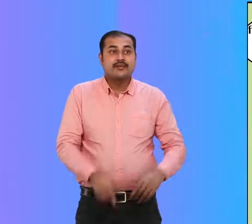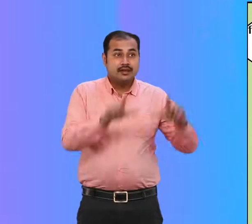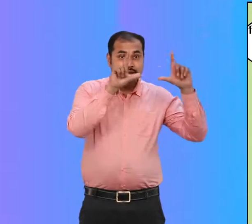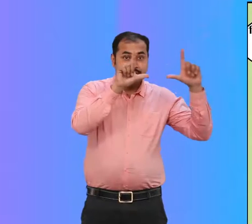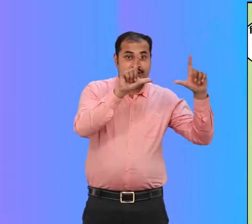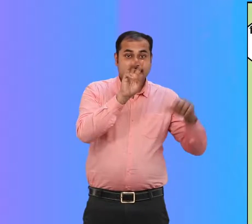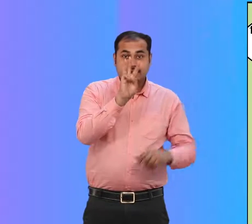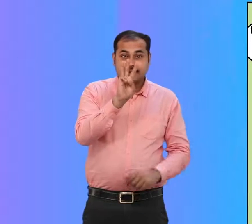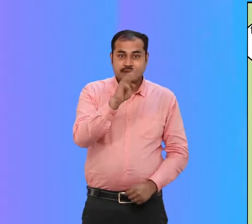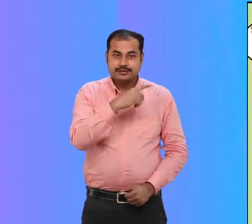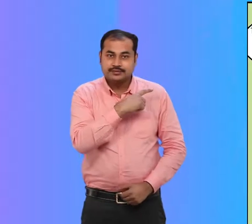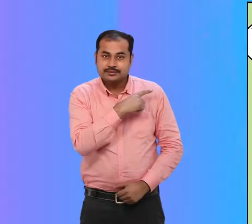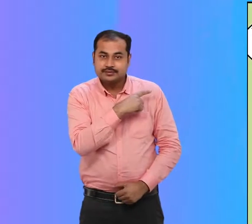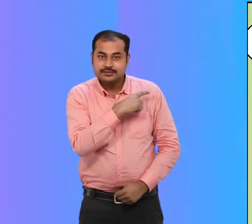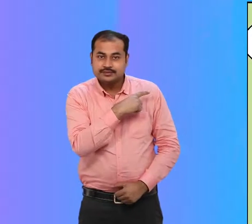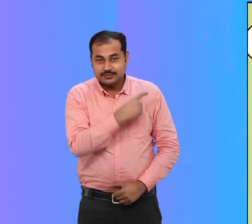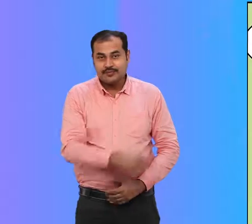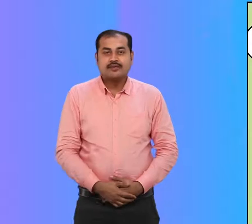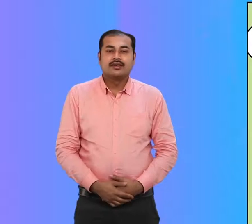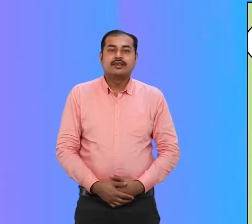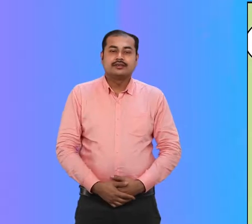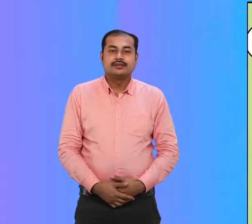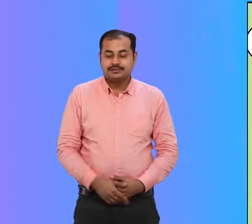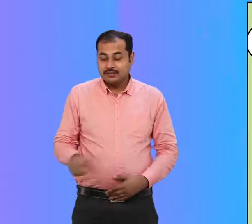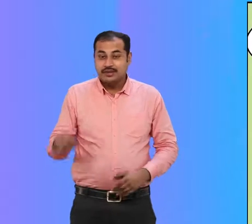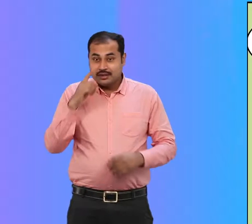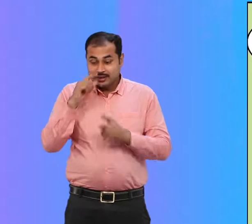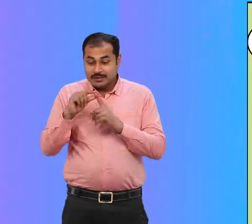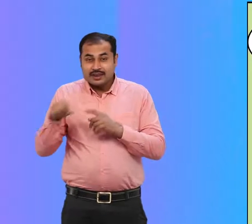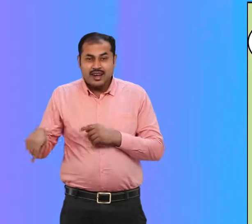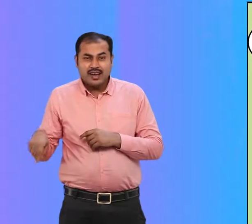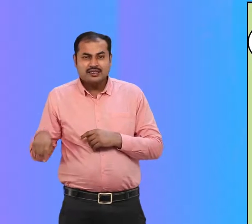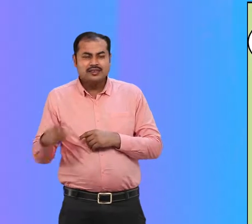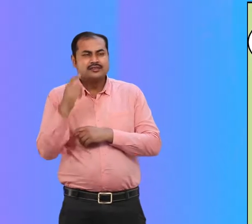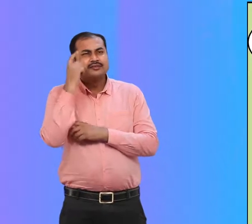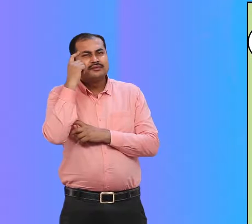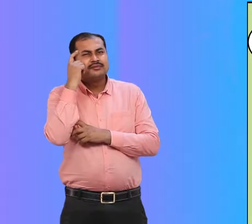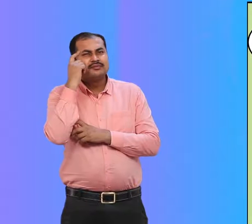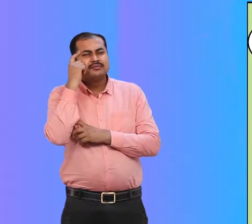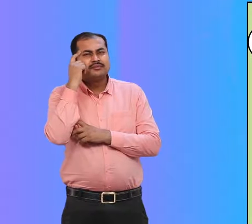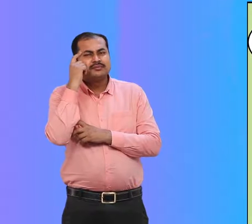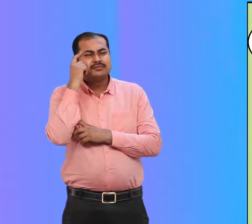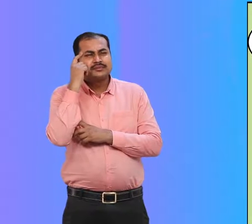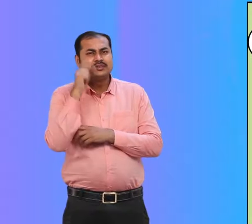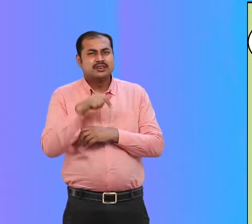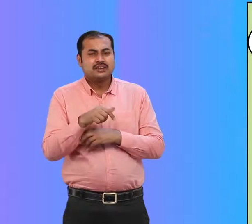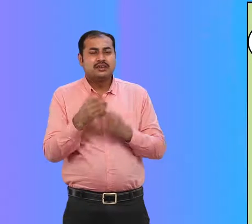कि तीसरे चित्र में प्रिया सोच रही है कि विद्यालय की